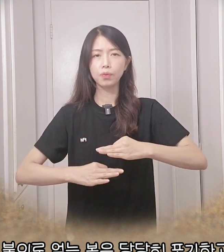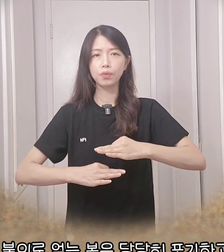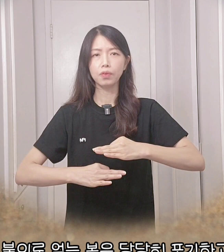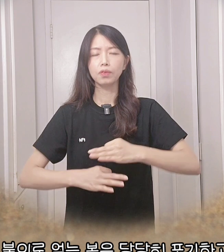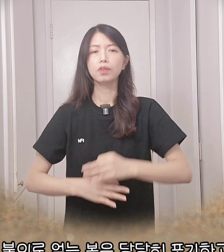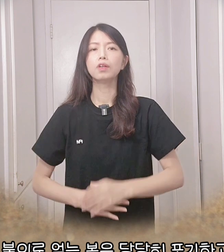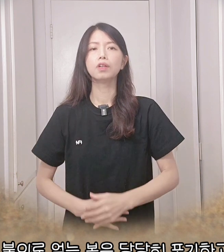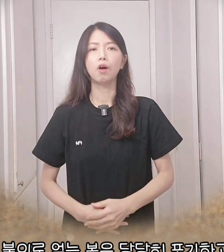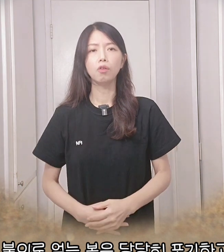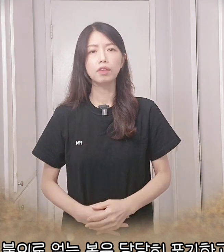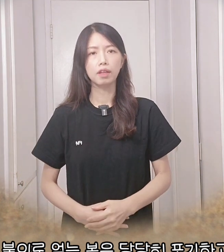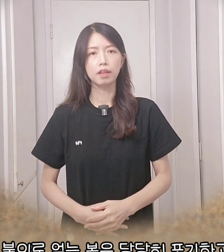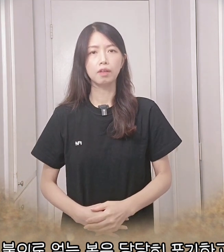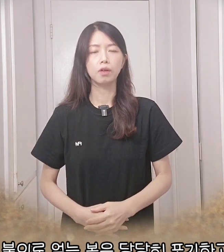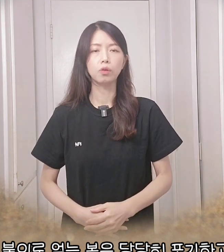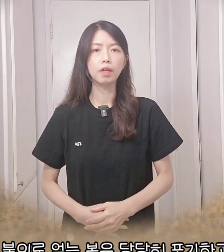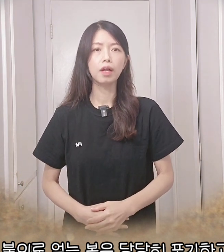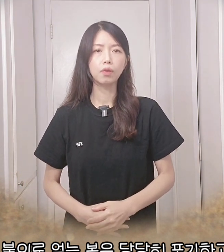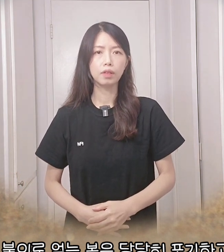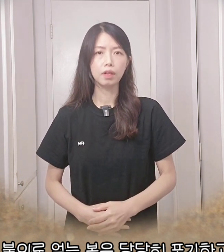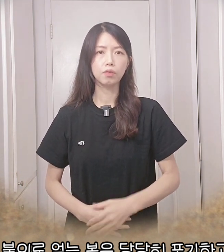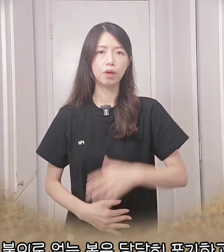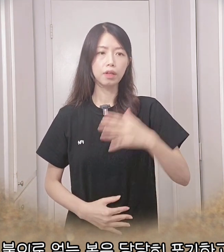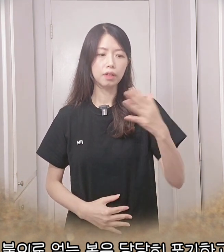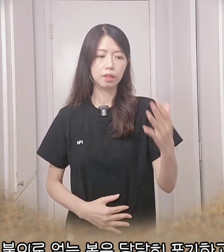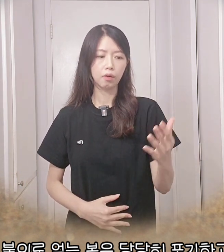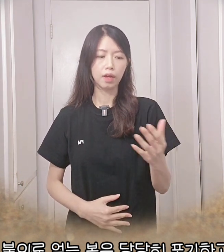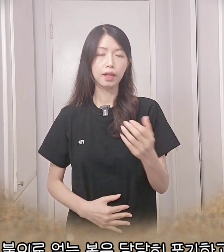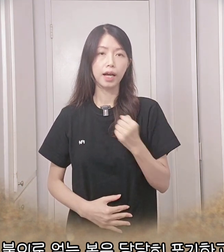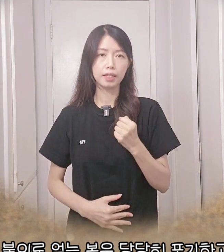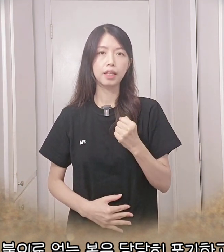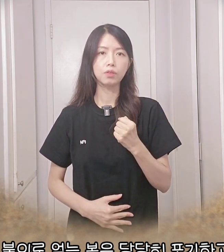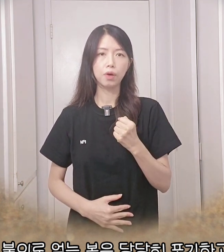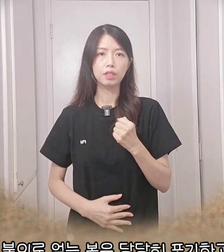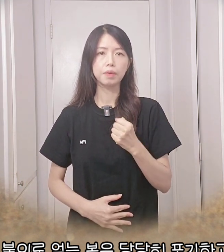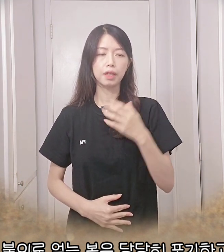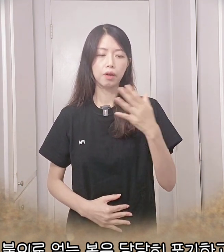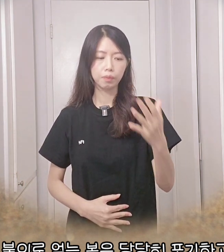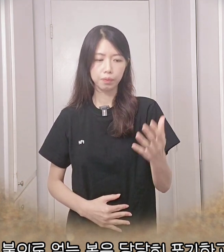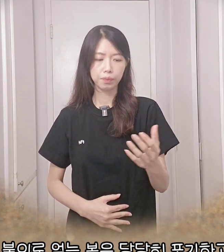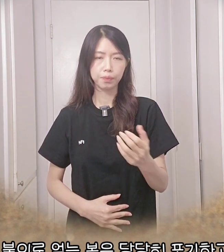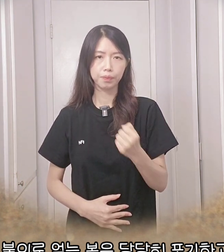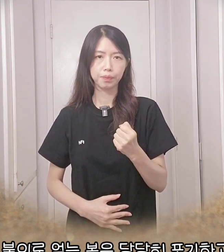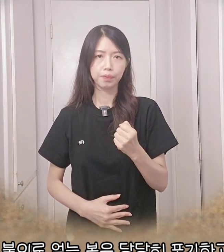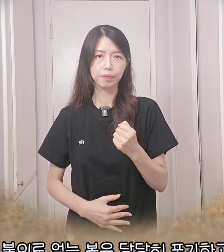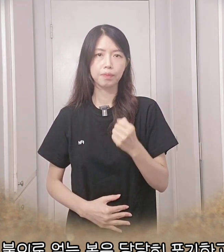불의로 얻는, 얻다라고 한 뜻의 수어는 이렇게 가지다 수어 하시면 돼요.